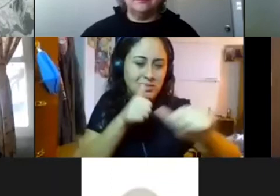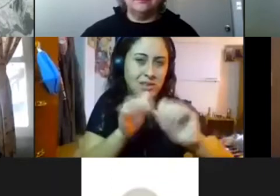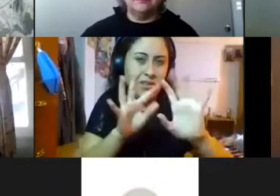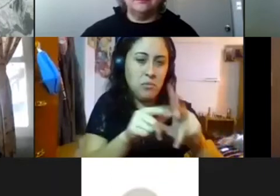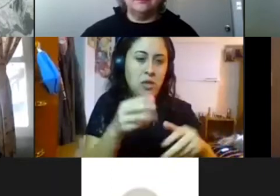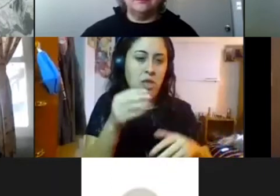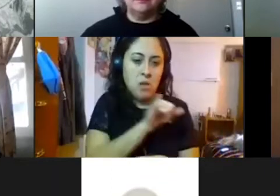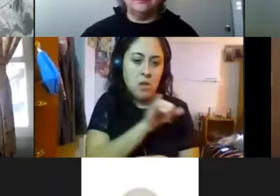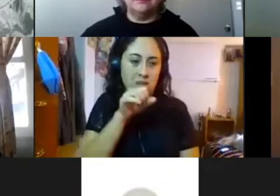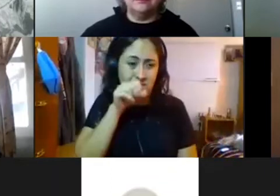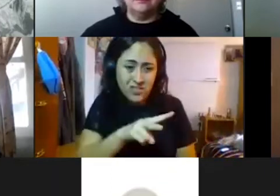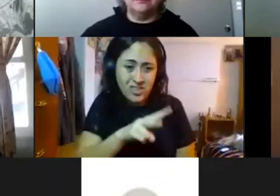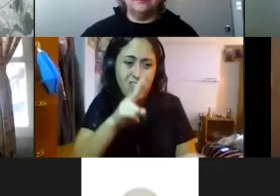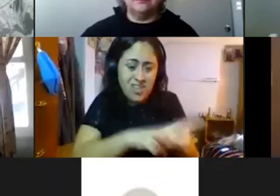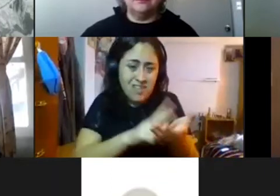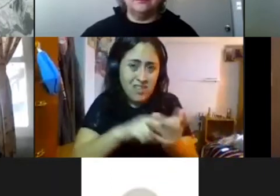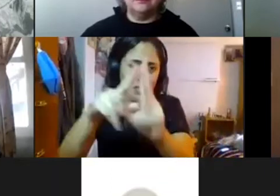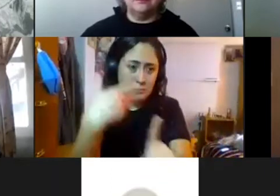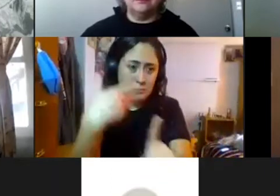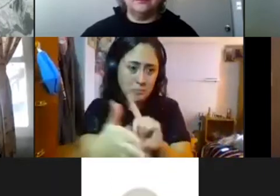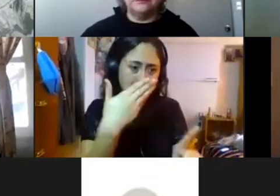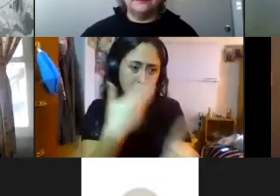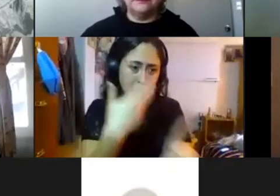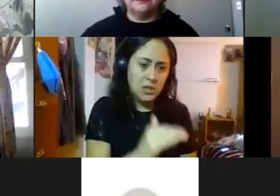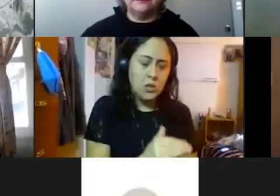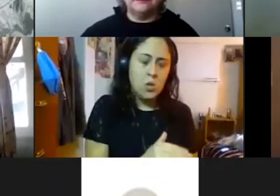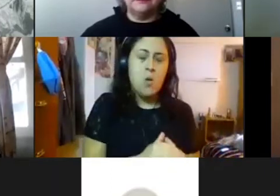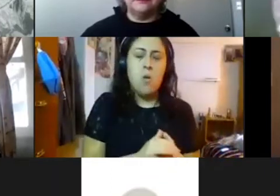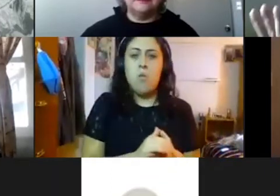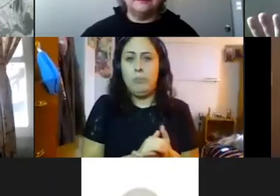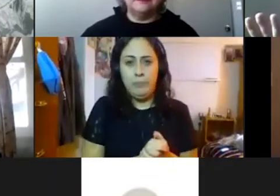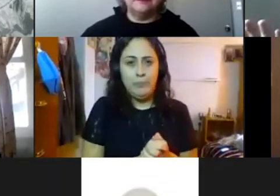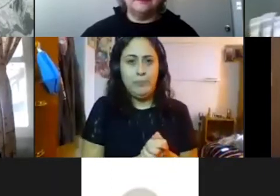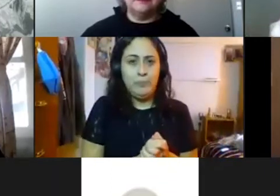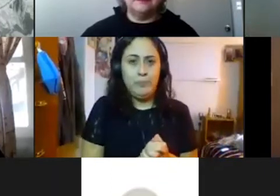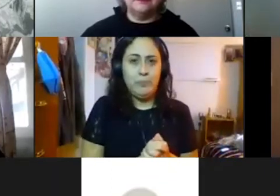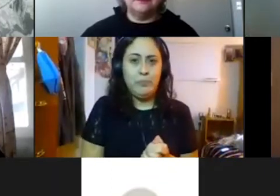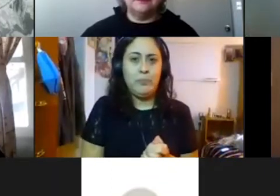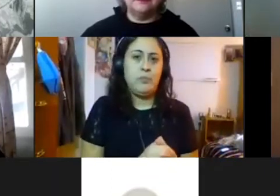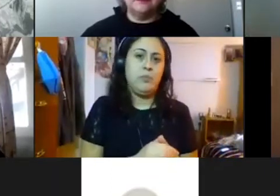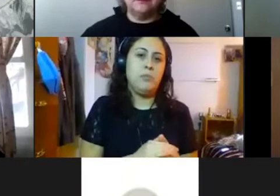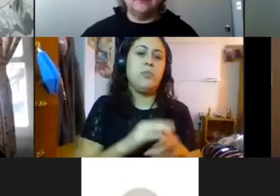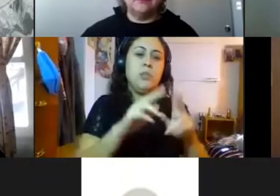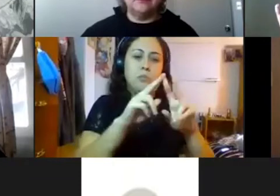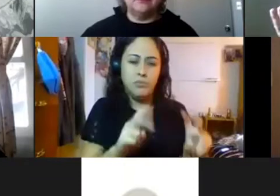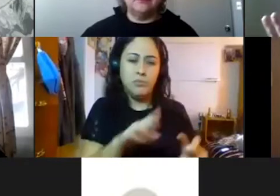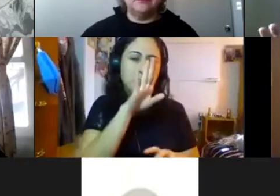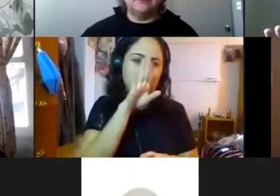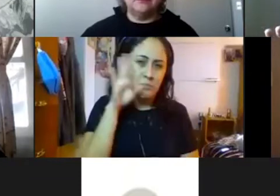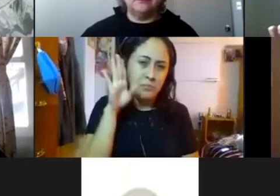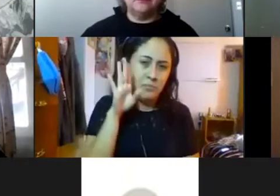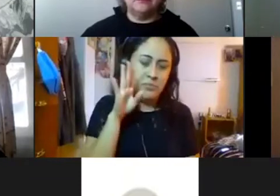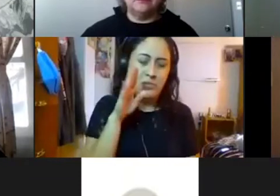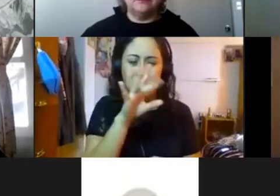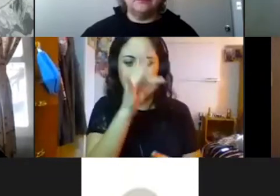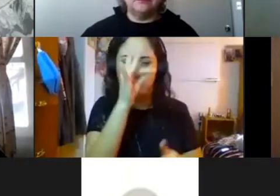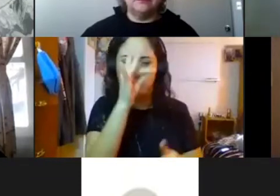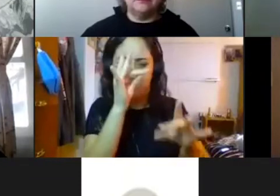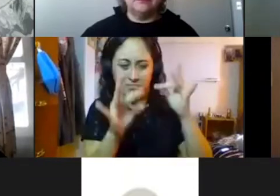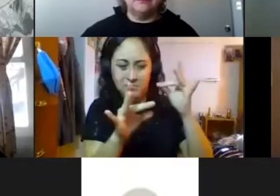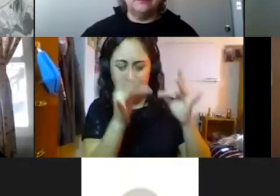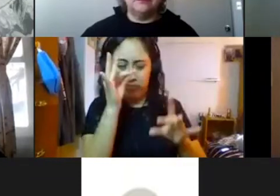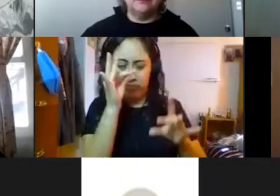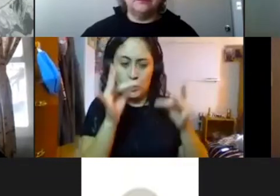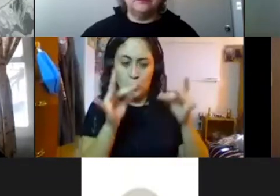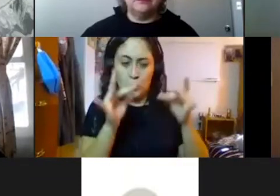ahí, cuando tú haces una rutina de higiene, ¿cierto? Y tú te tienes que dar cuenta de esas cosas,